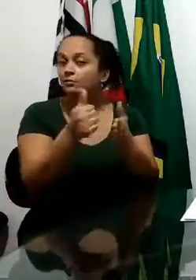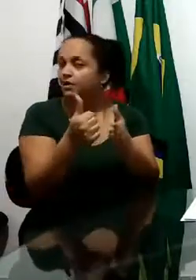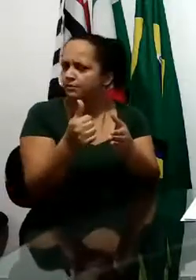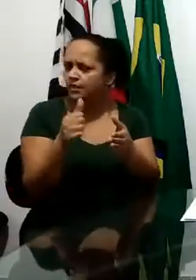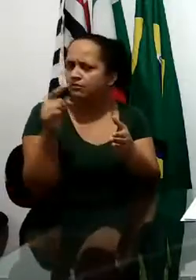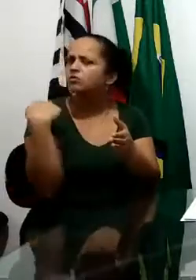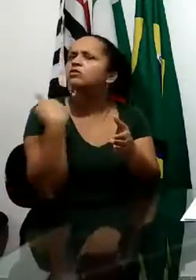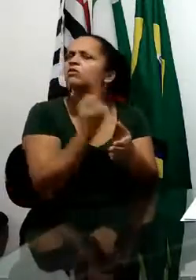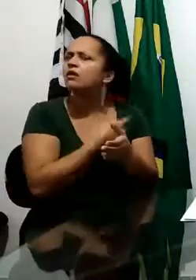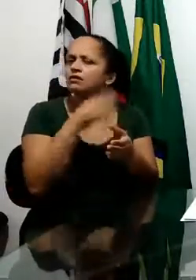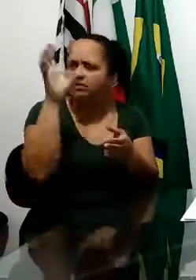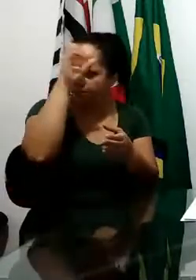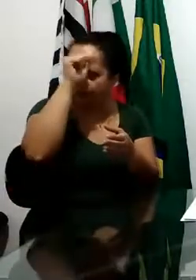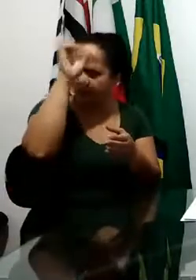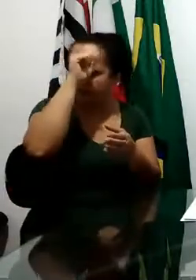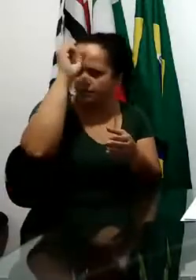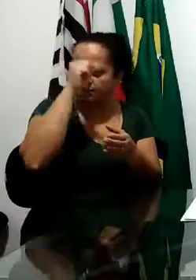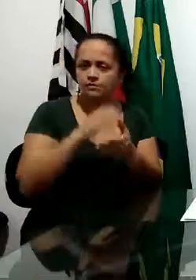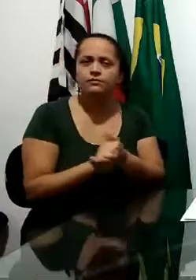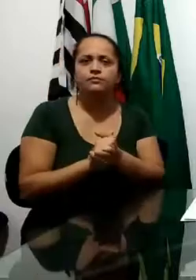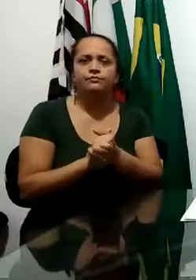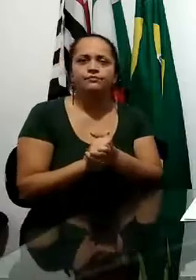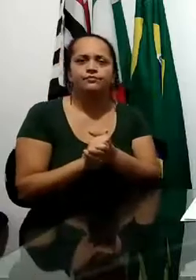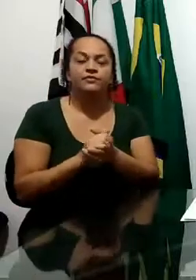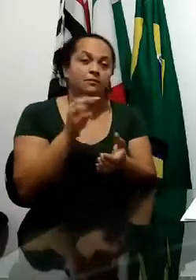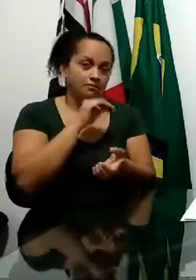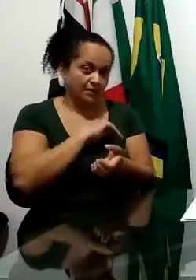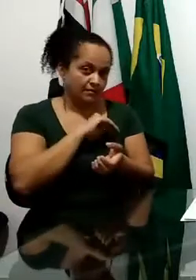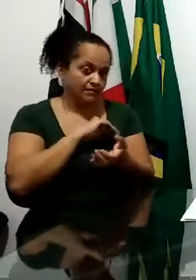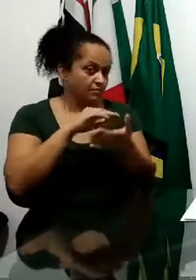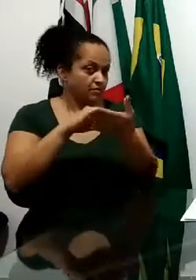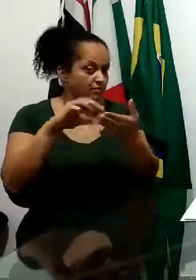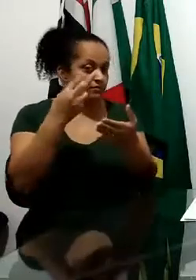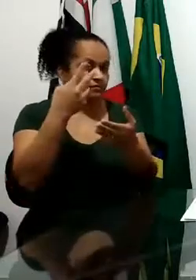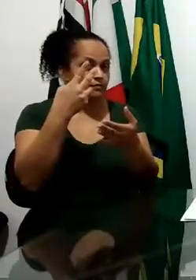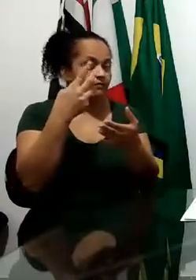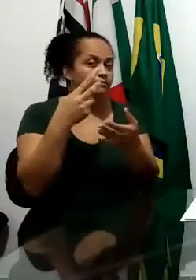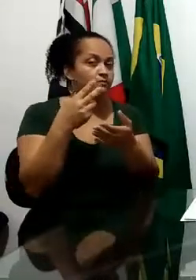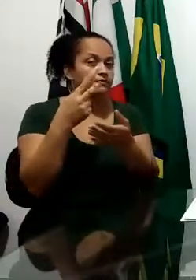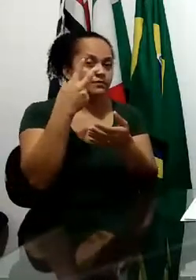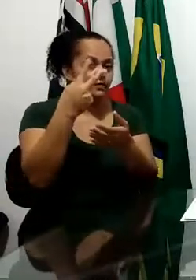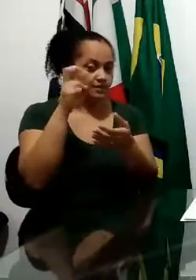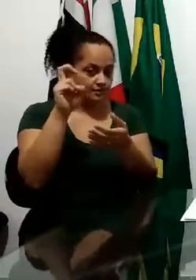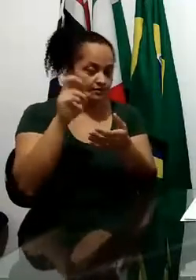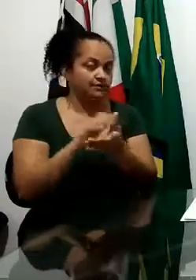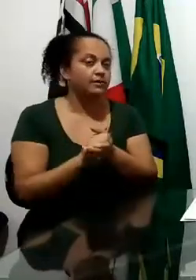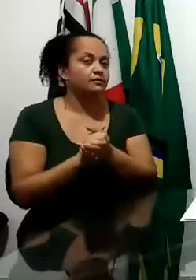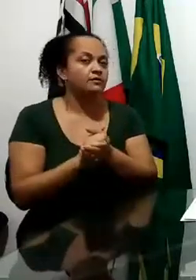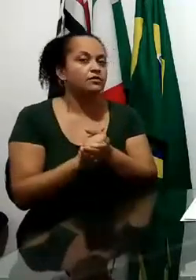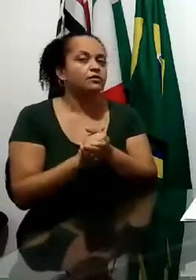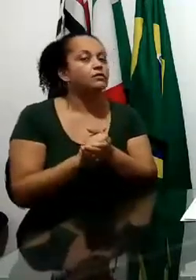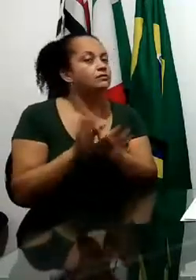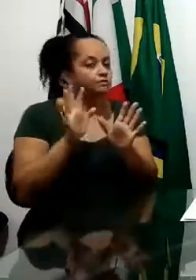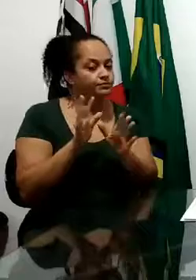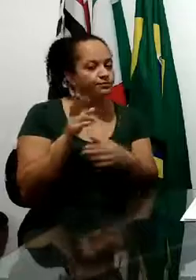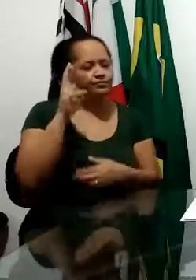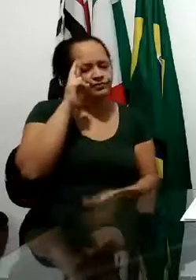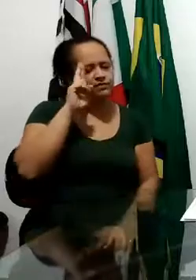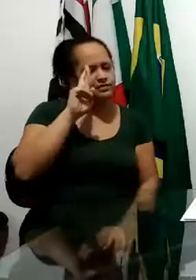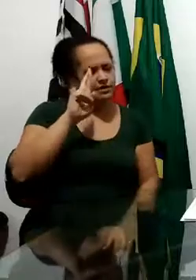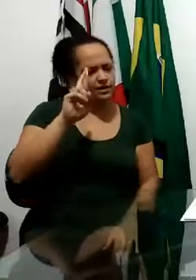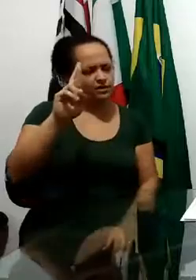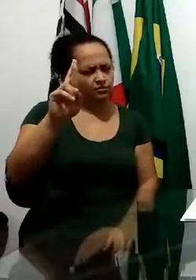nessa parábola do capítulo 25, a partir do versículo 13, é que o Senhor, ao